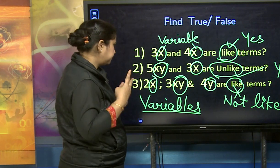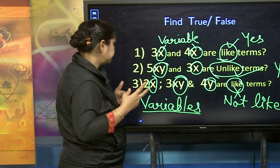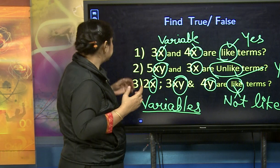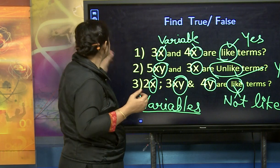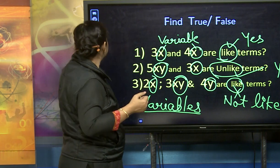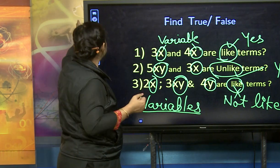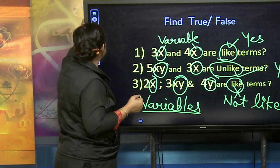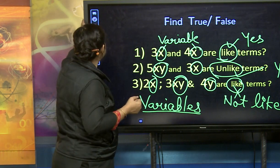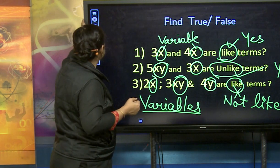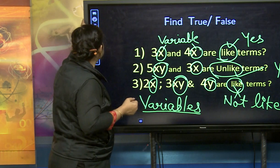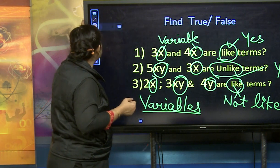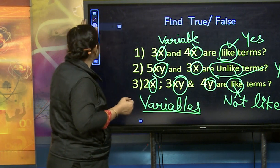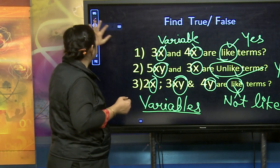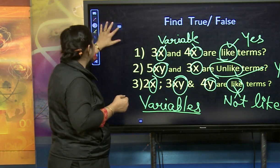देना है हुआ था